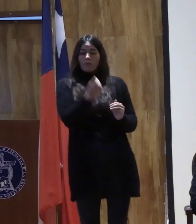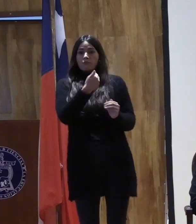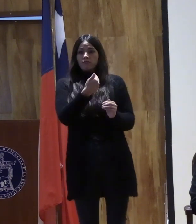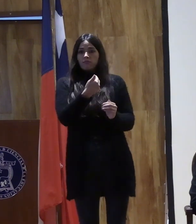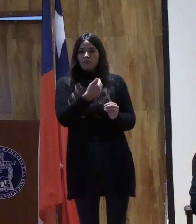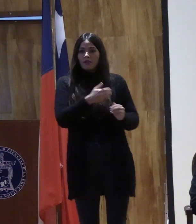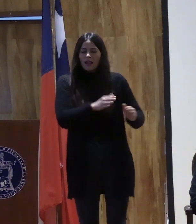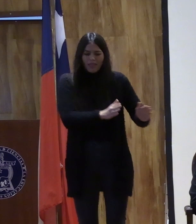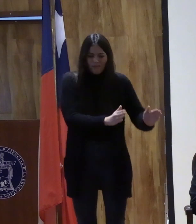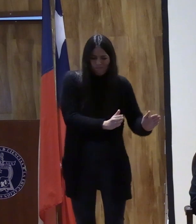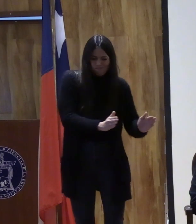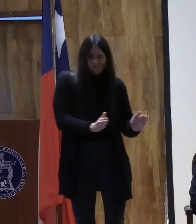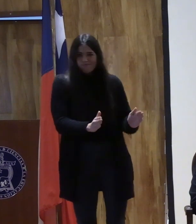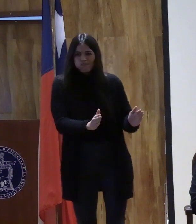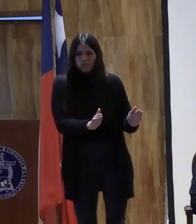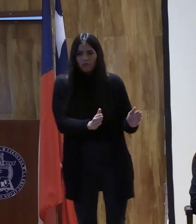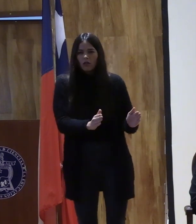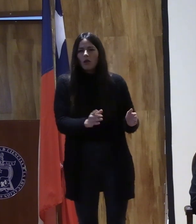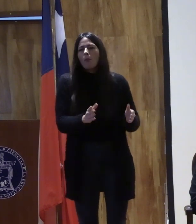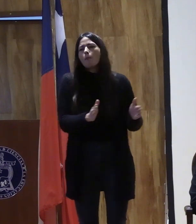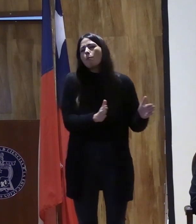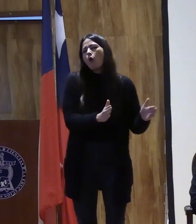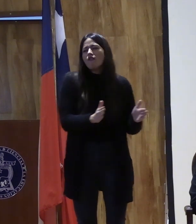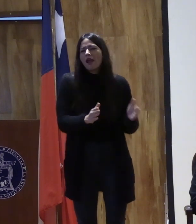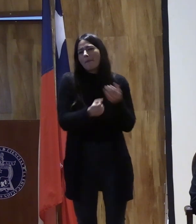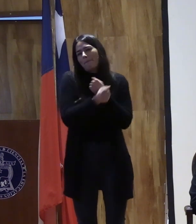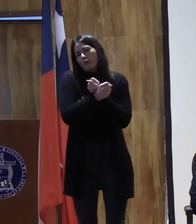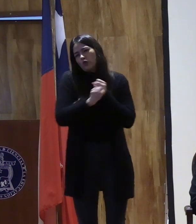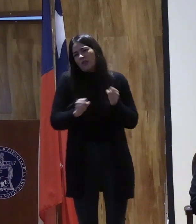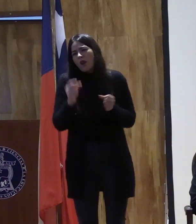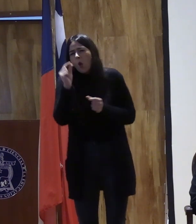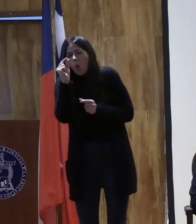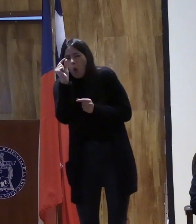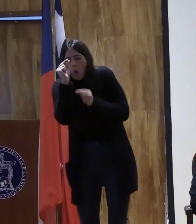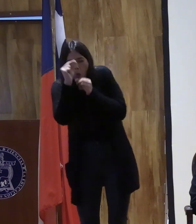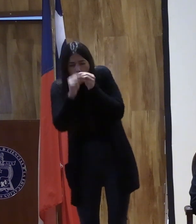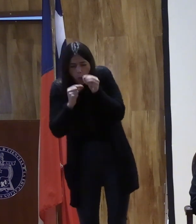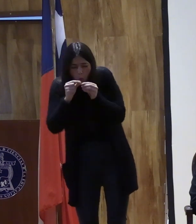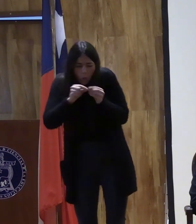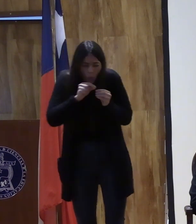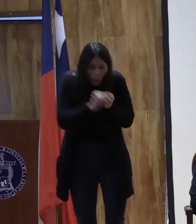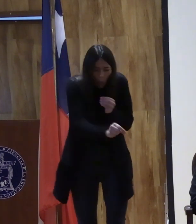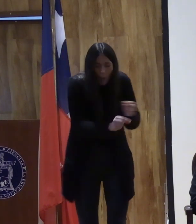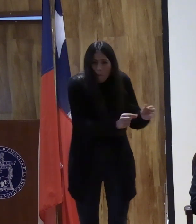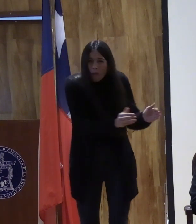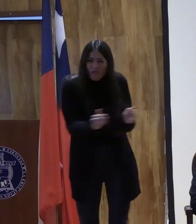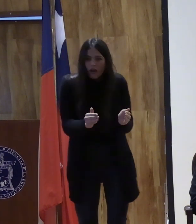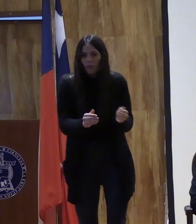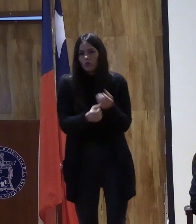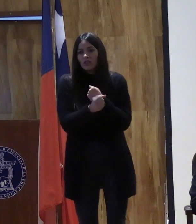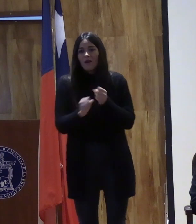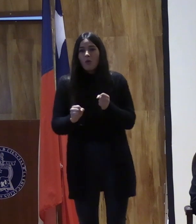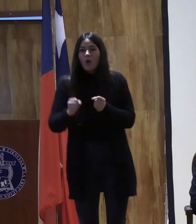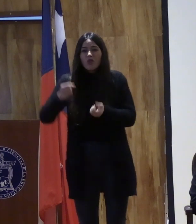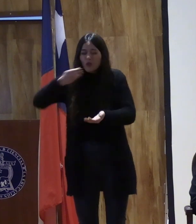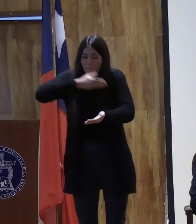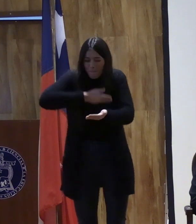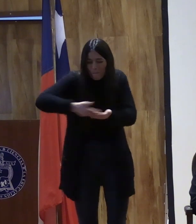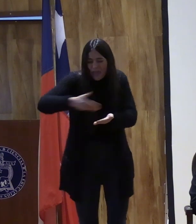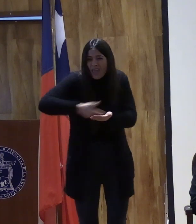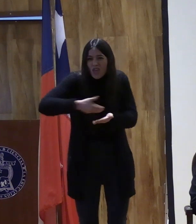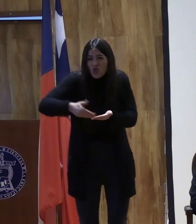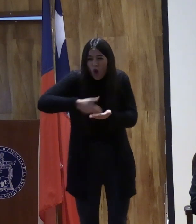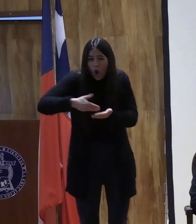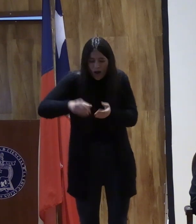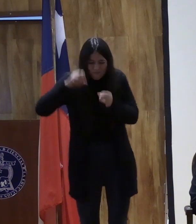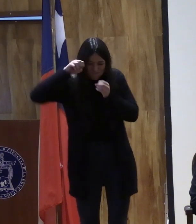tratan de mover. Ahora, mover la mesa, un fotón, no se la va a poder. Pero cuando son miles de millones de